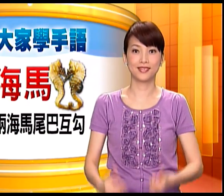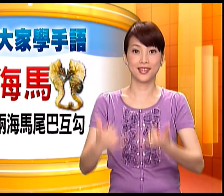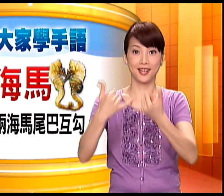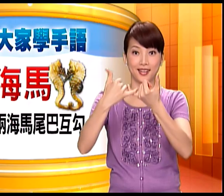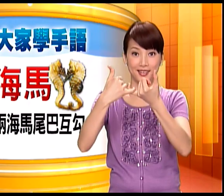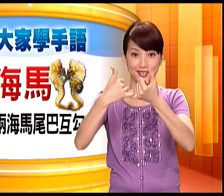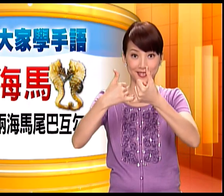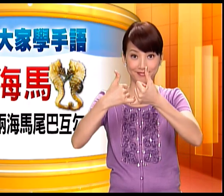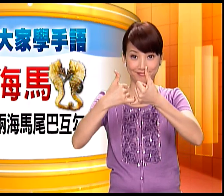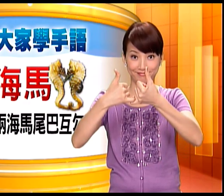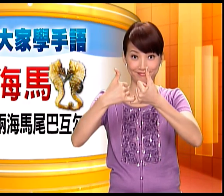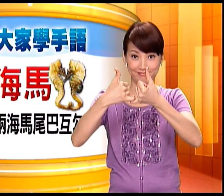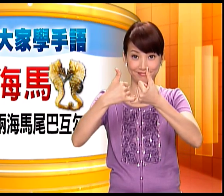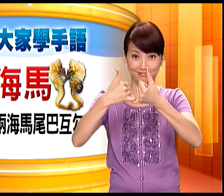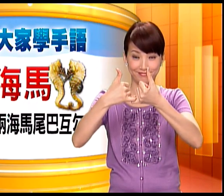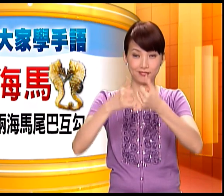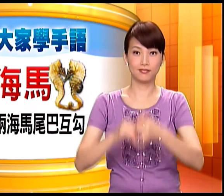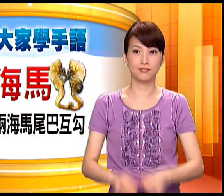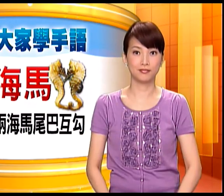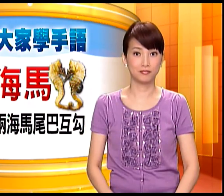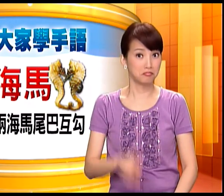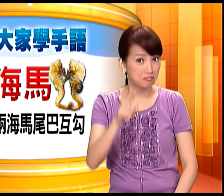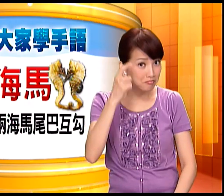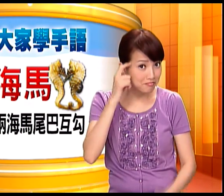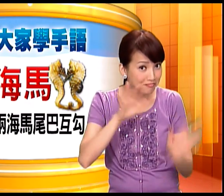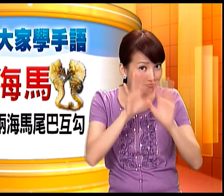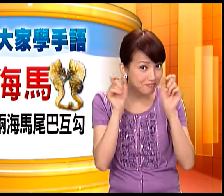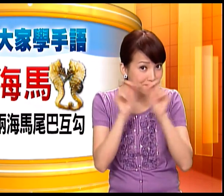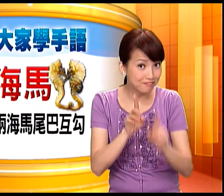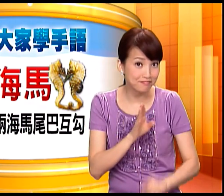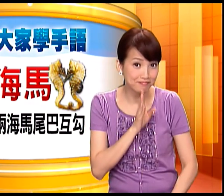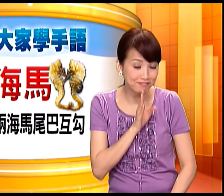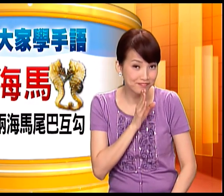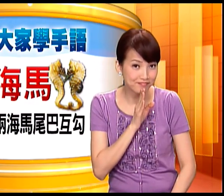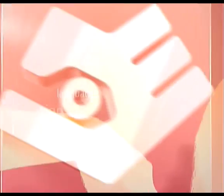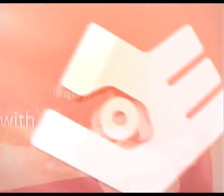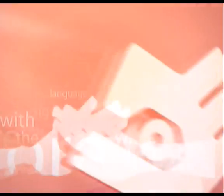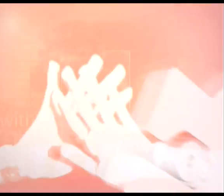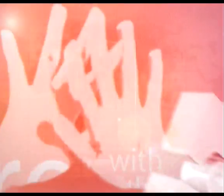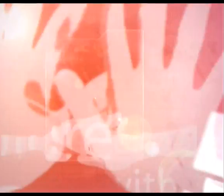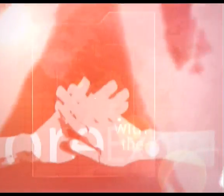样也是海马的手语。您觉得像不像呢？